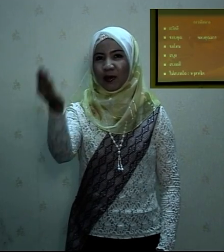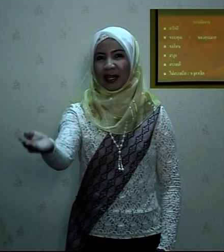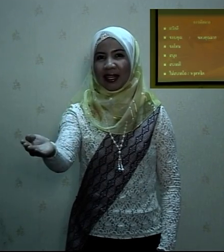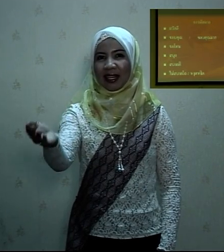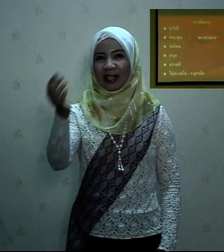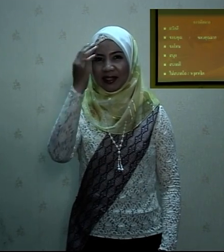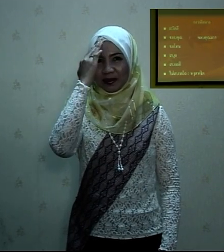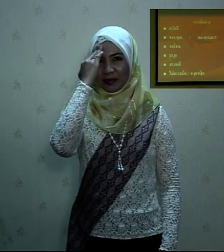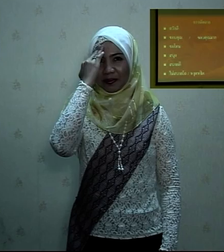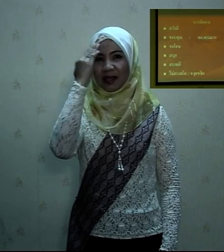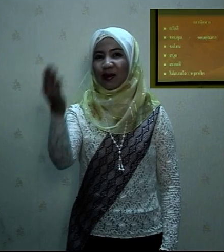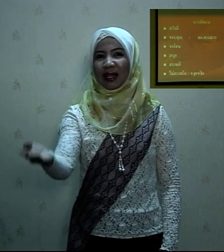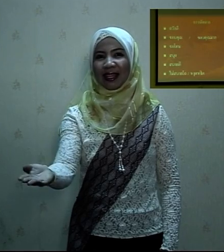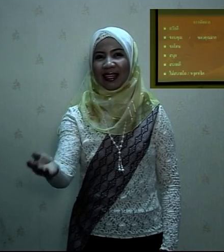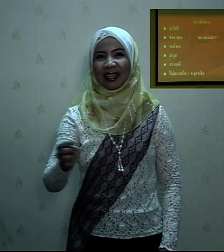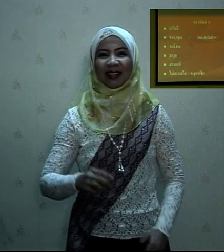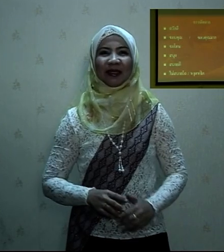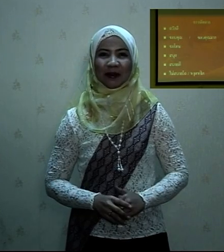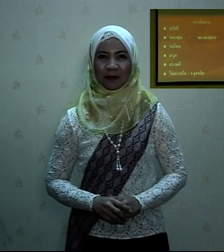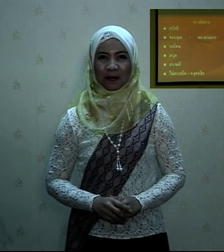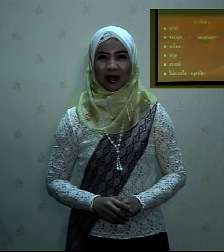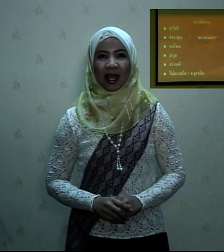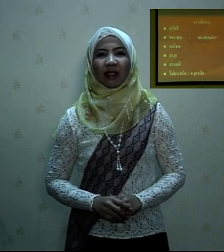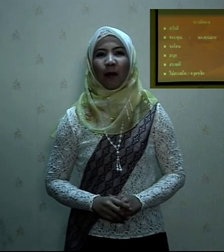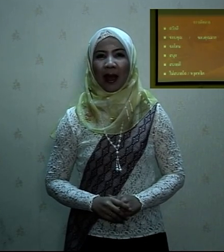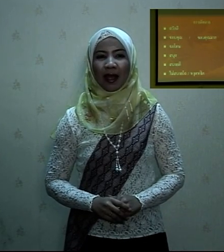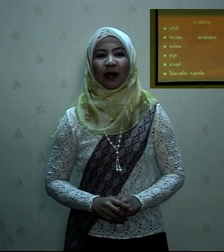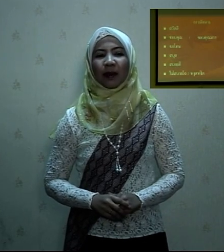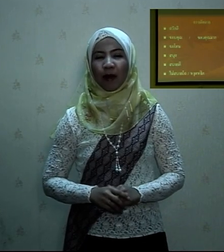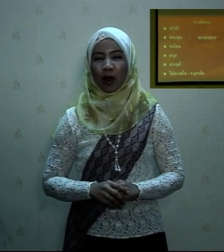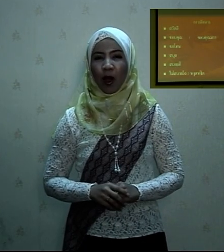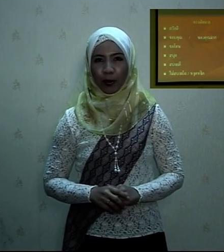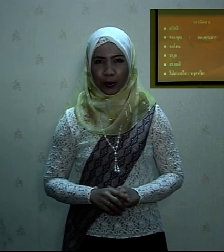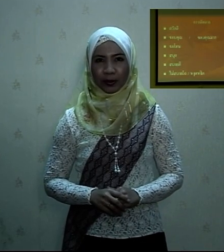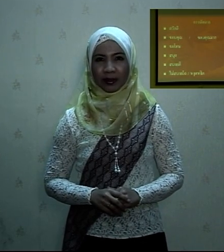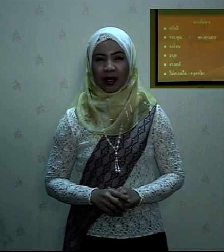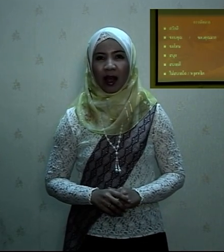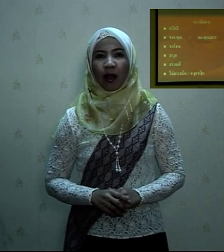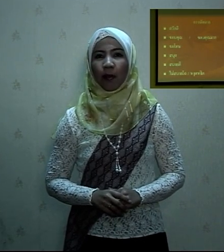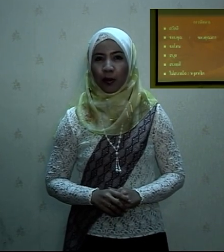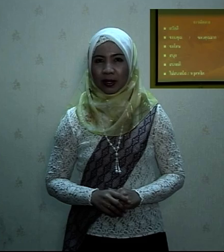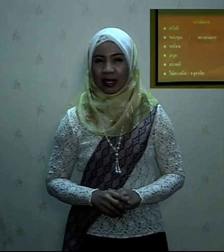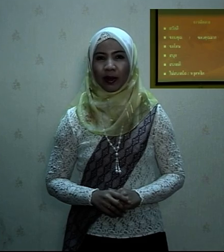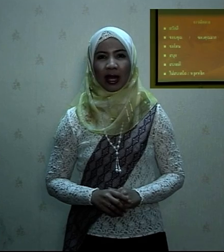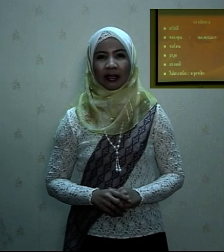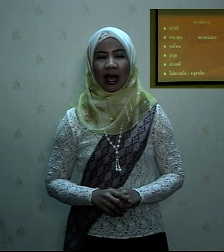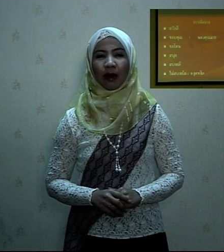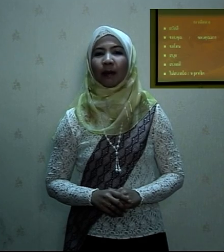ดีสวัสดีต่อไปเป็นคำว่าขอบคุณขอบคุณเช่นเดียวกันค่ะภาษ